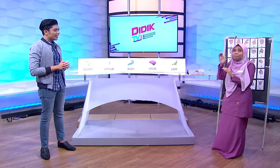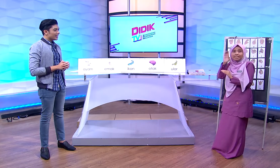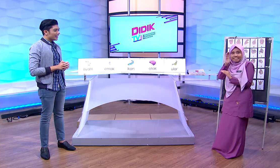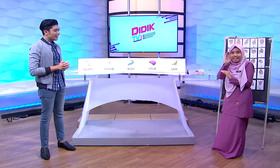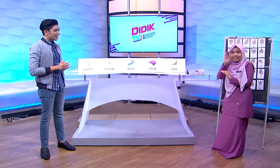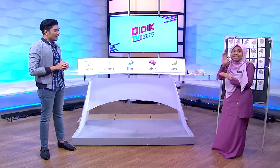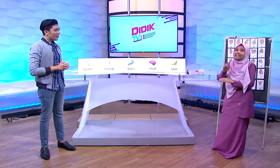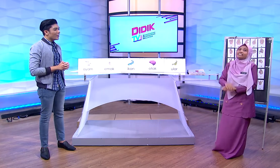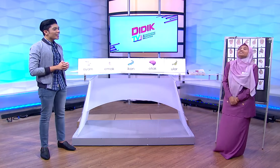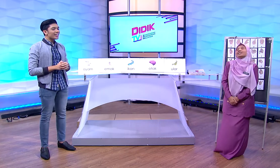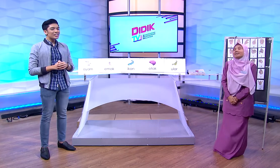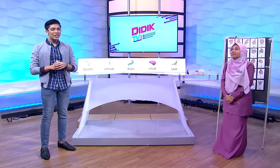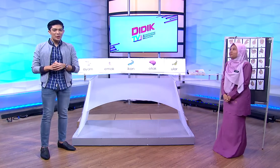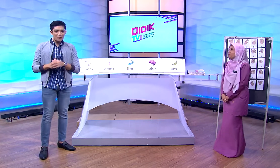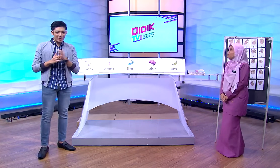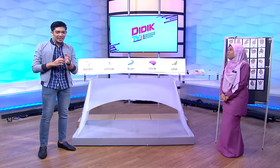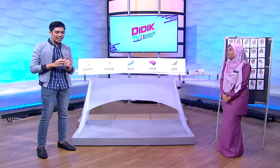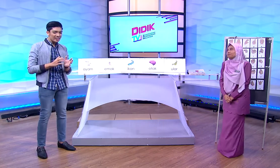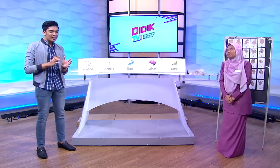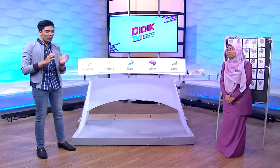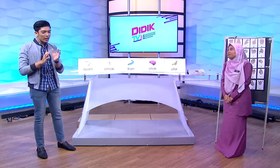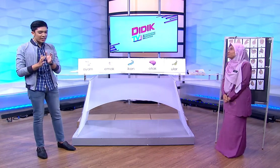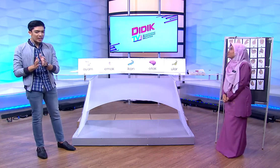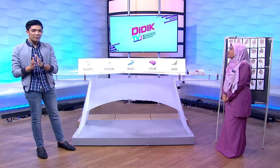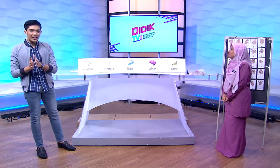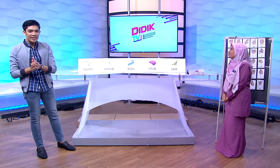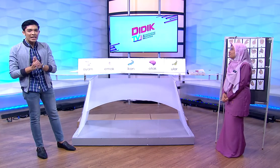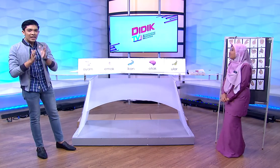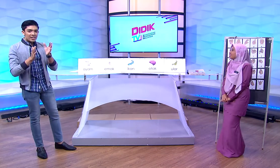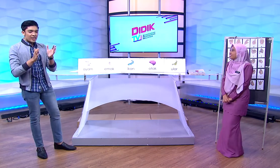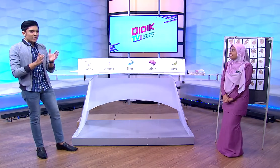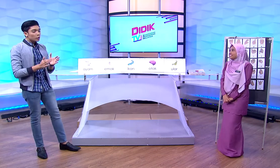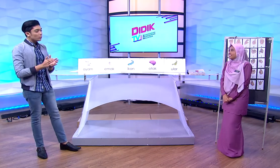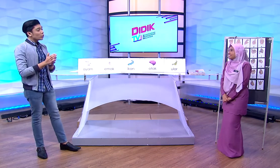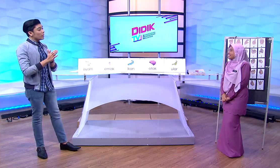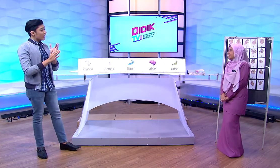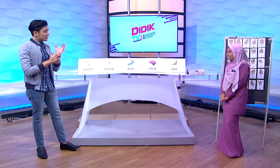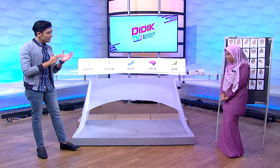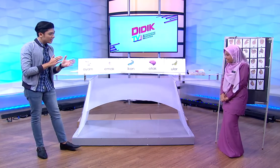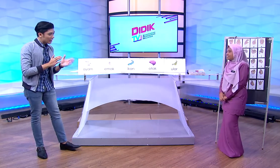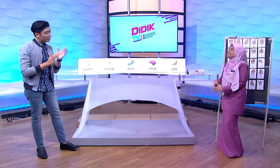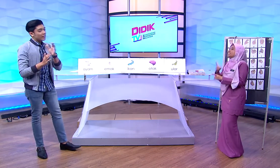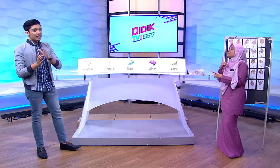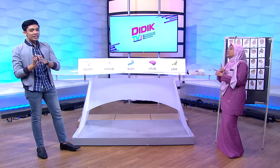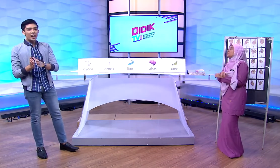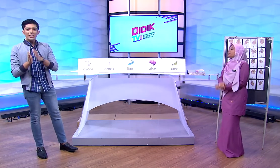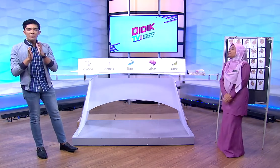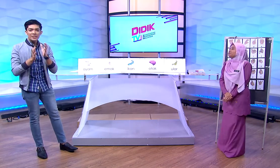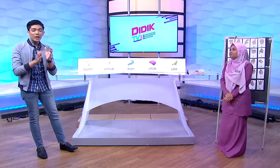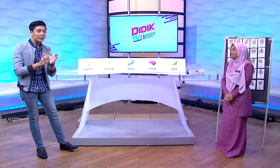pendengaran Dubai lah kite tahu yang kita akan belajar cara-cara untuk berkomunikasi dengan kalau gitu yang adem masalah